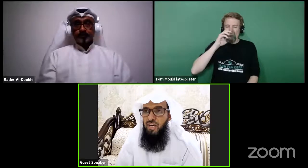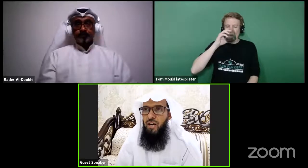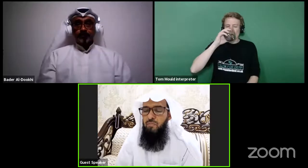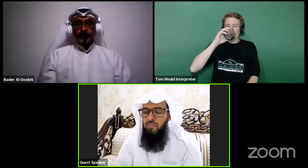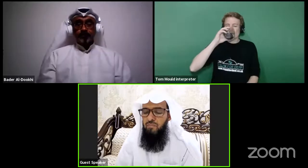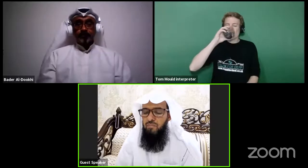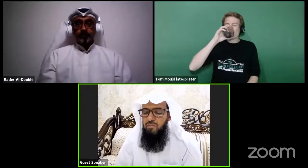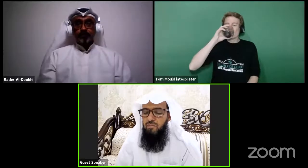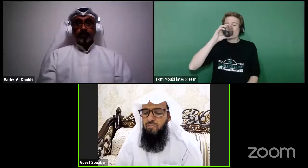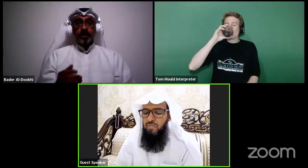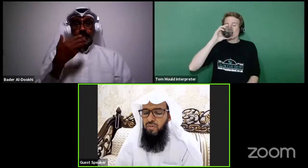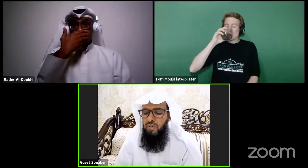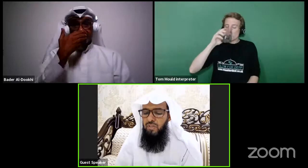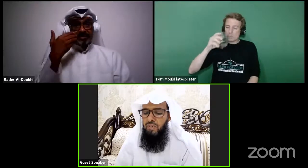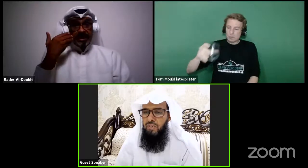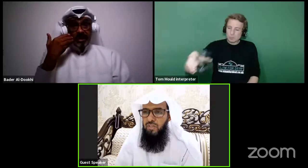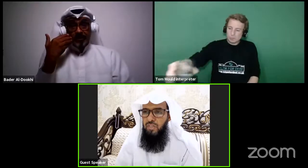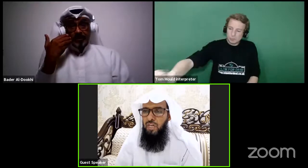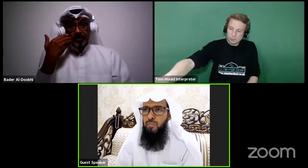الصيام